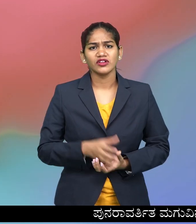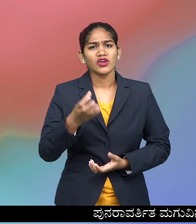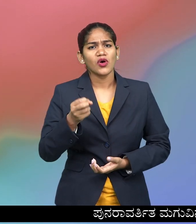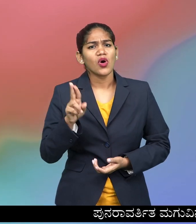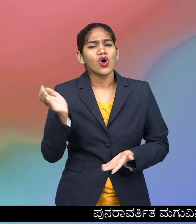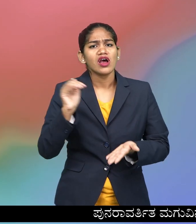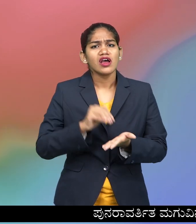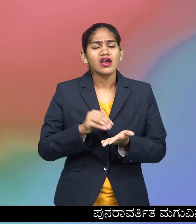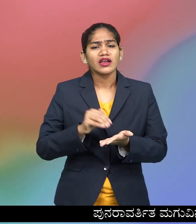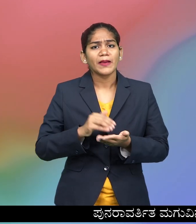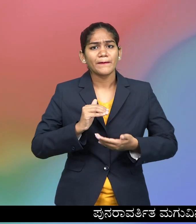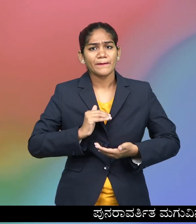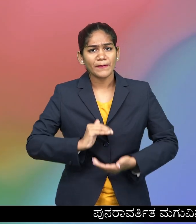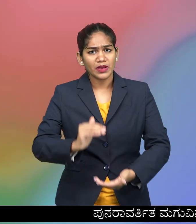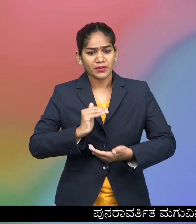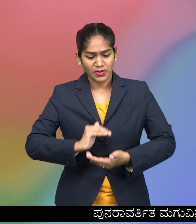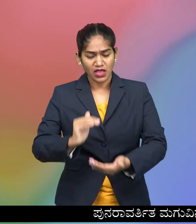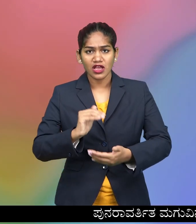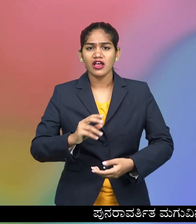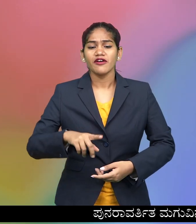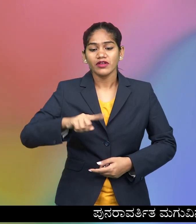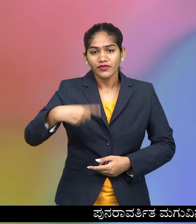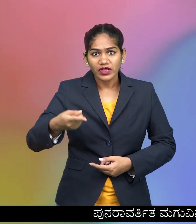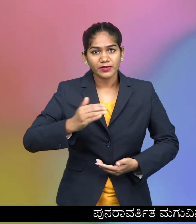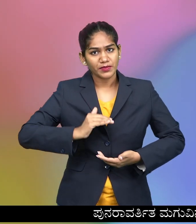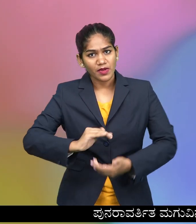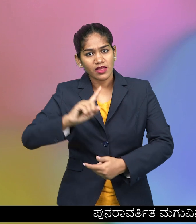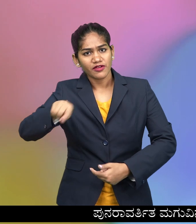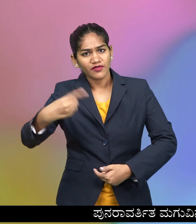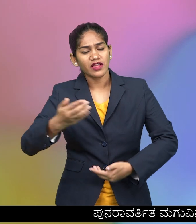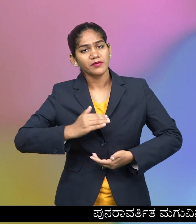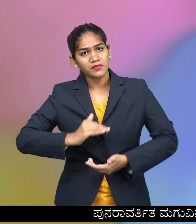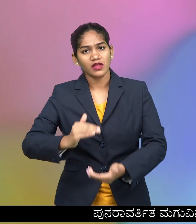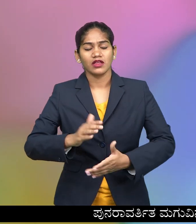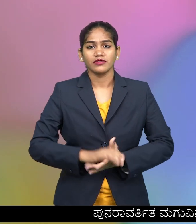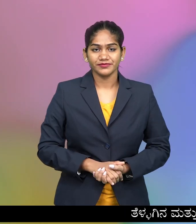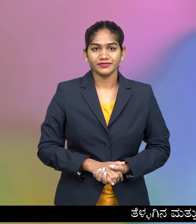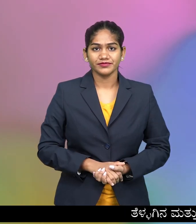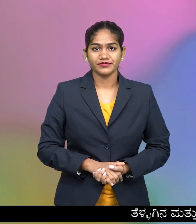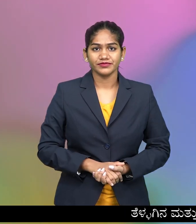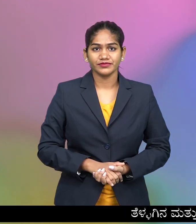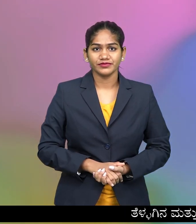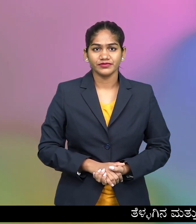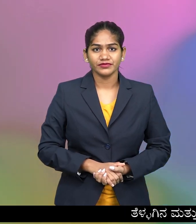ಸಂದರ್ಭದಲ್ಲಿ ಸಂಭವಿಸುತ್ತದೆ. ತೆಳ್ಳಗಿನ ಮತ್ತು ದುರ್ಬಲ